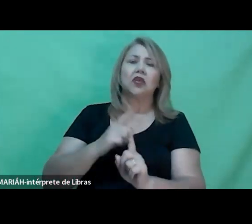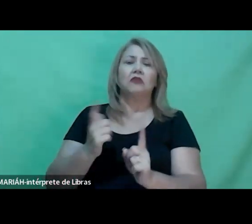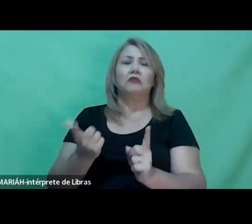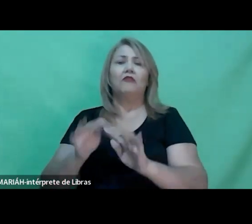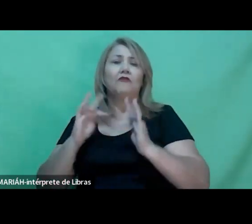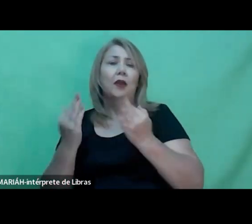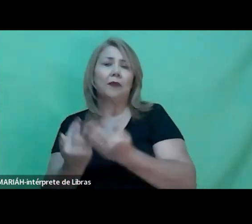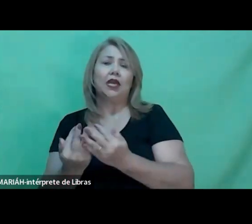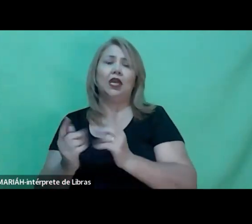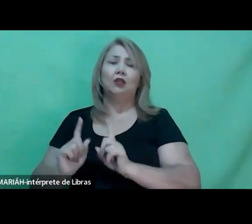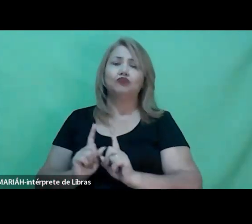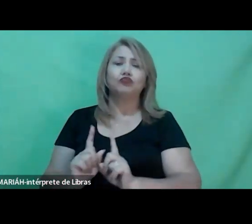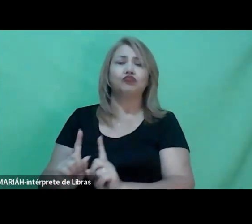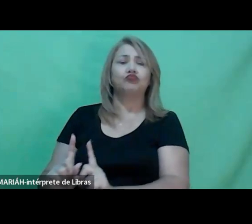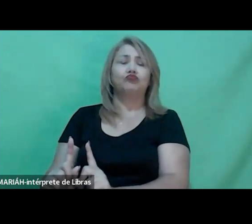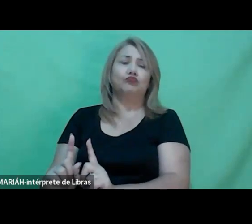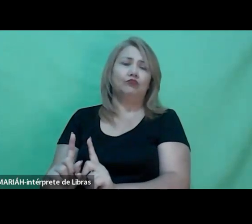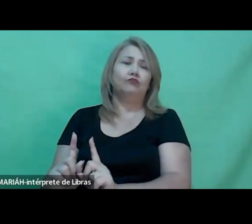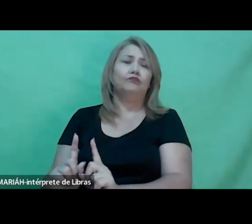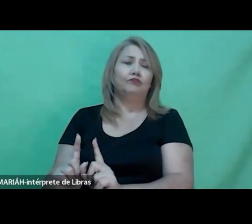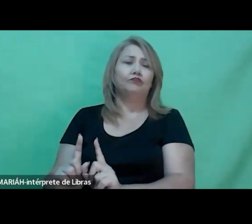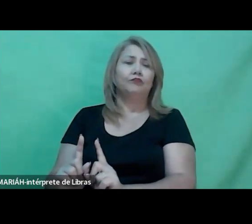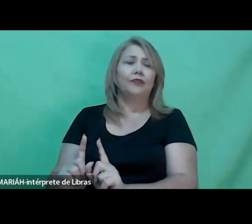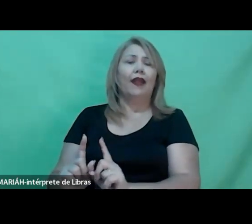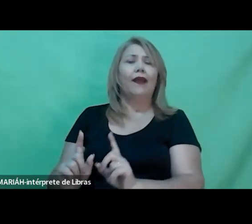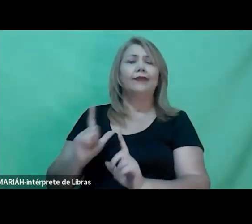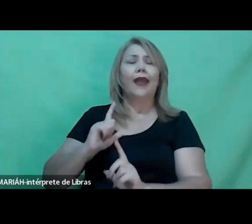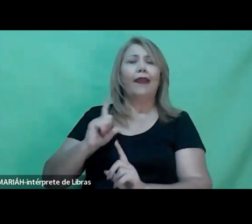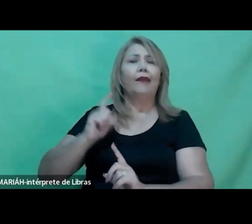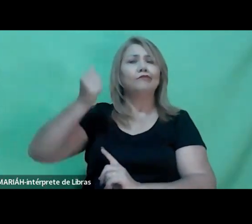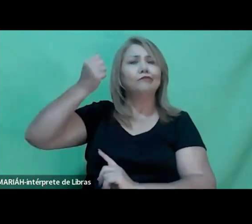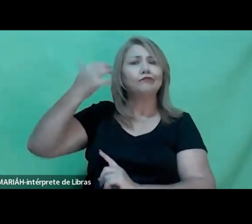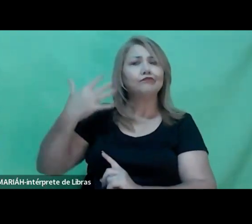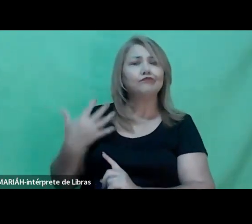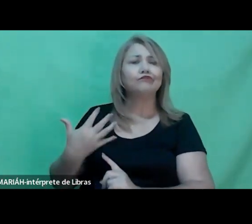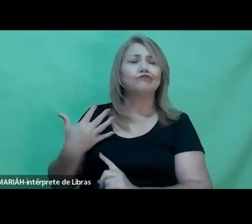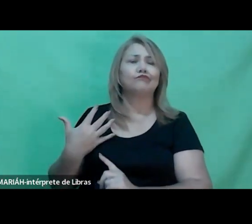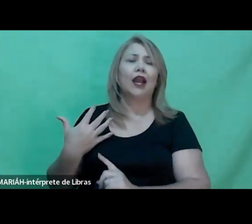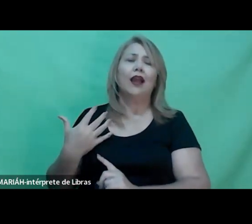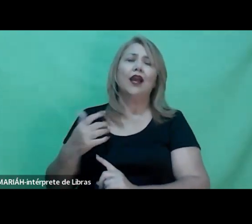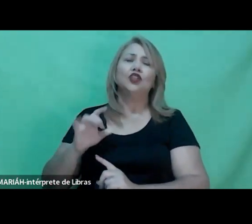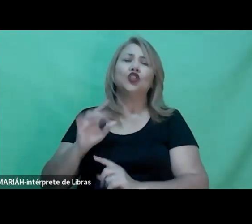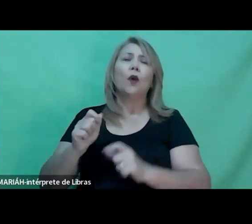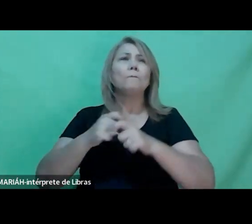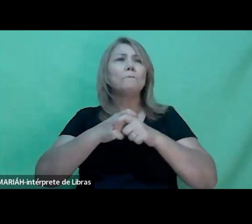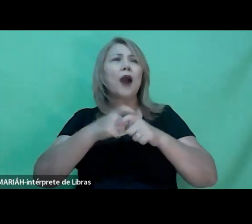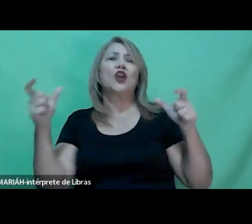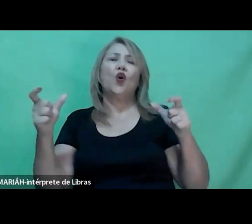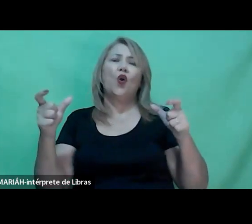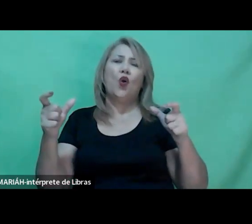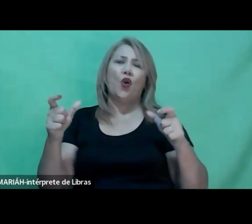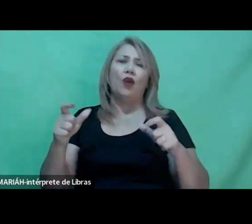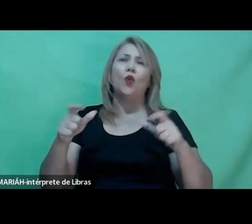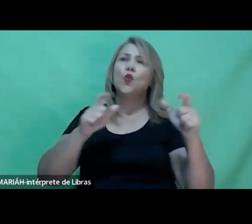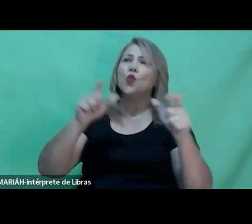mucha experiencia en esto eh describiendo algo de lo específico a lo general eso es casi como jugar a